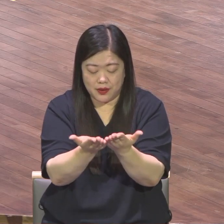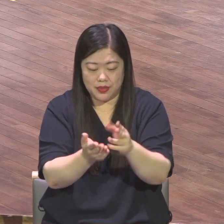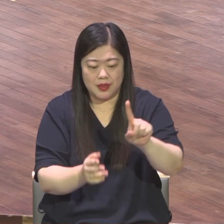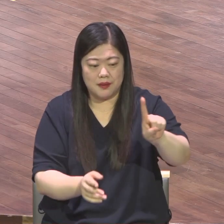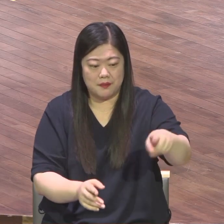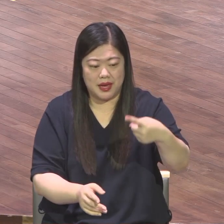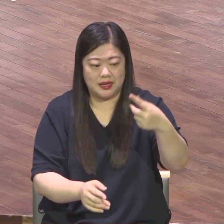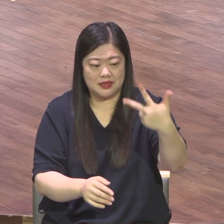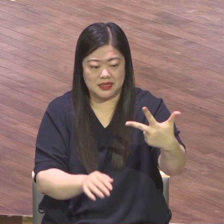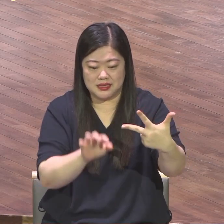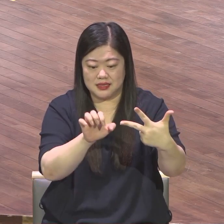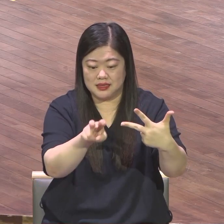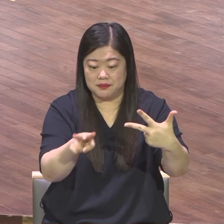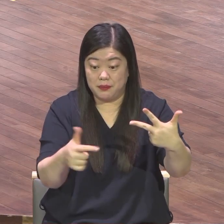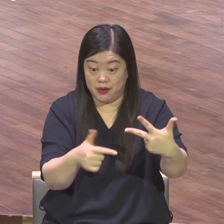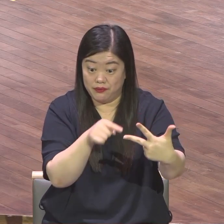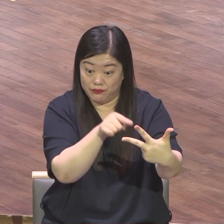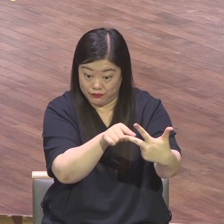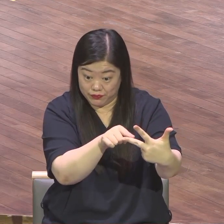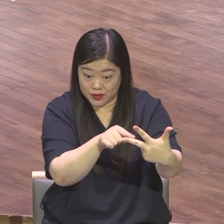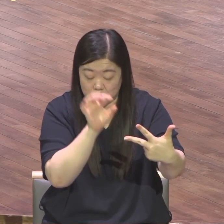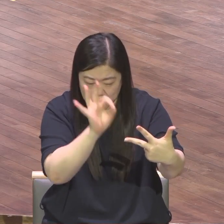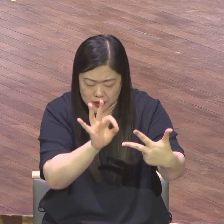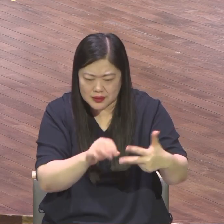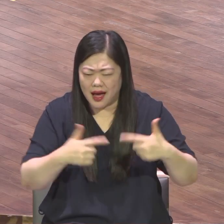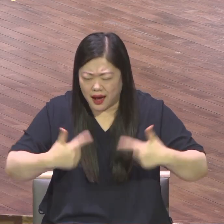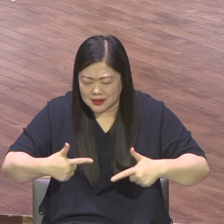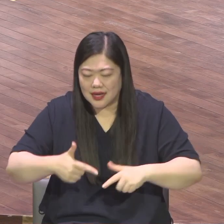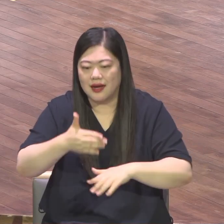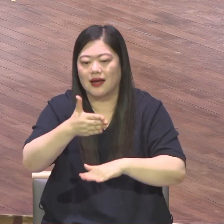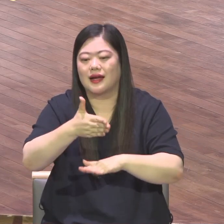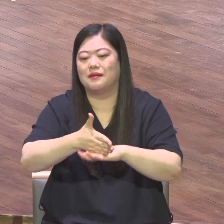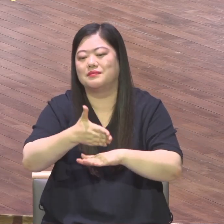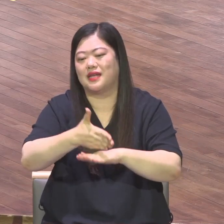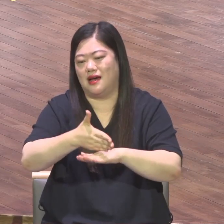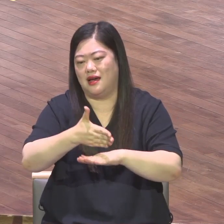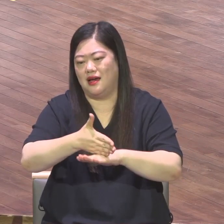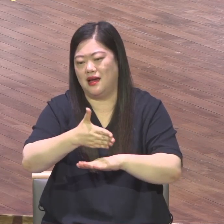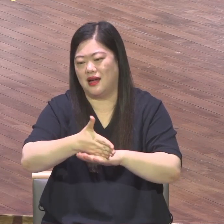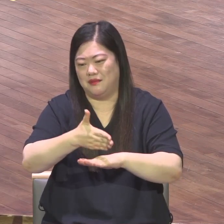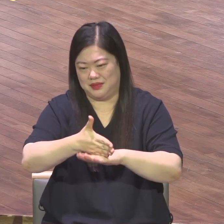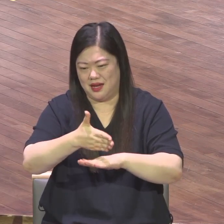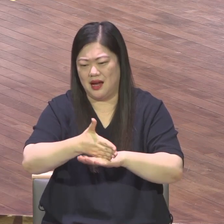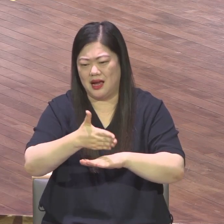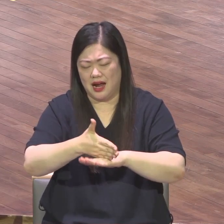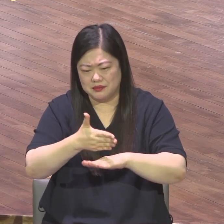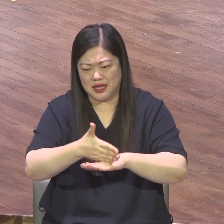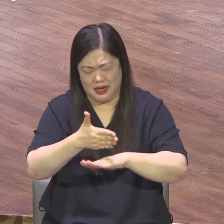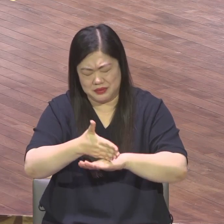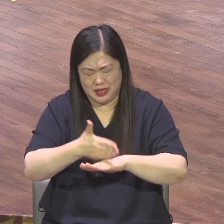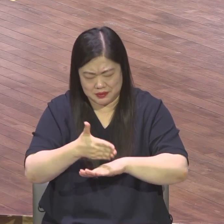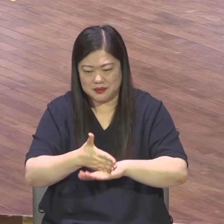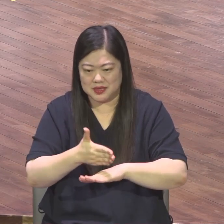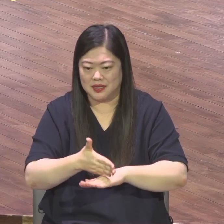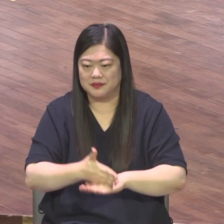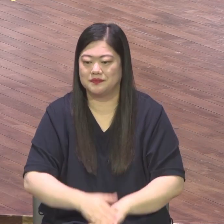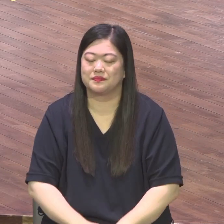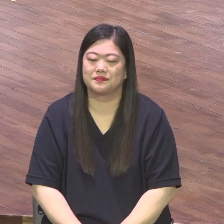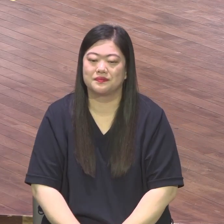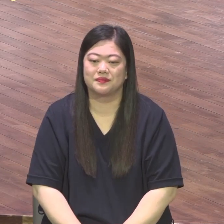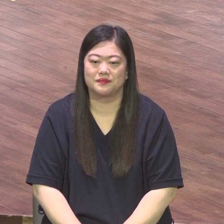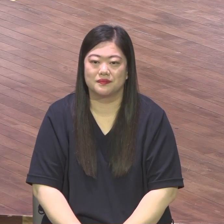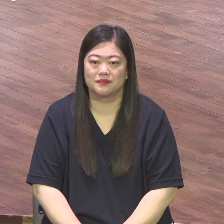107편은요 감사의 시편의 이 첫 시작 첫 장이에요. 감사가 확 나오는데 첫